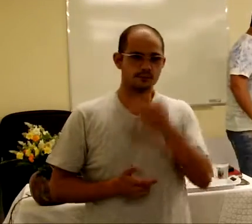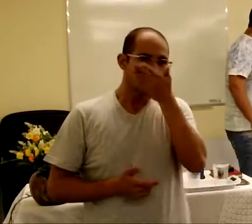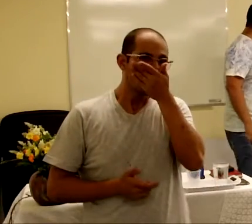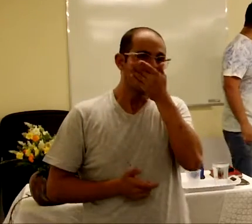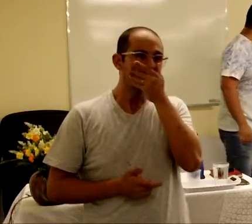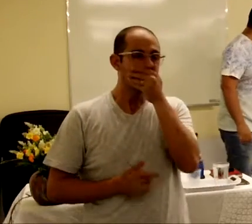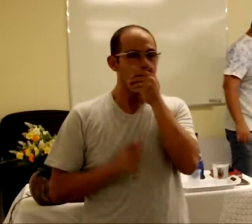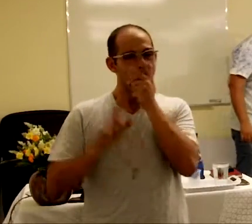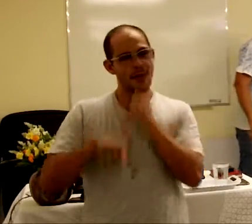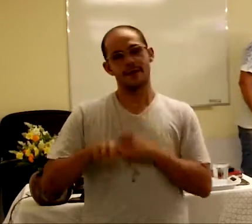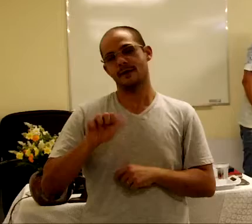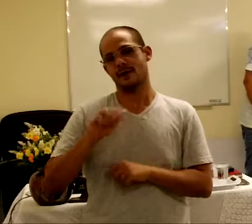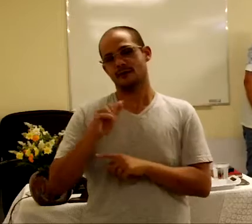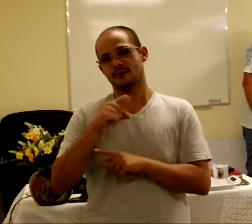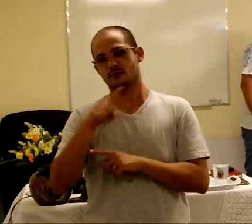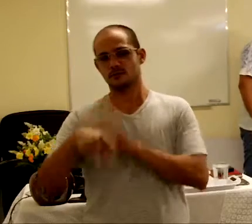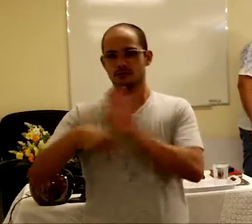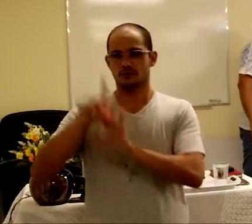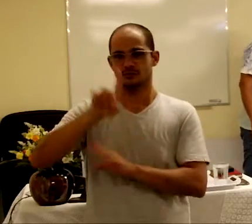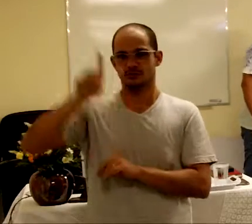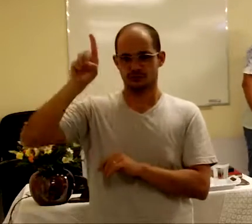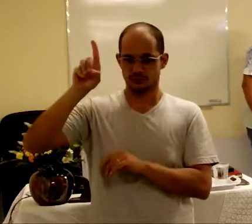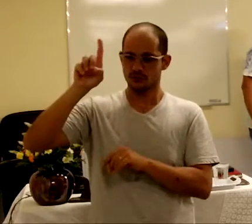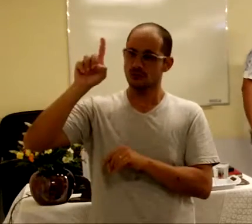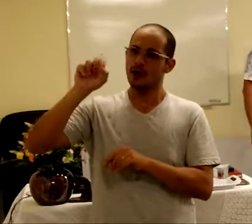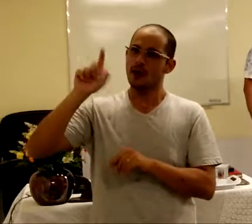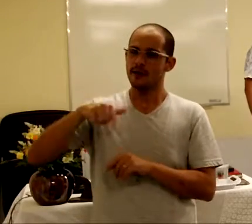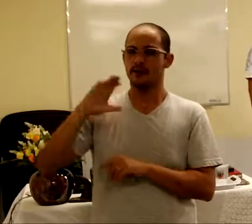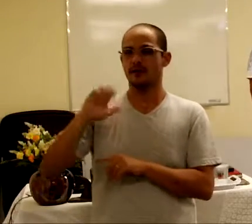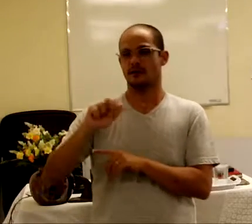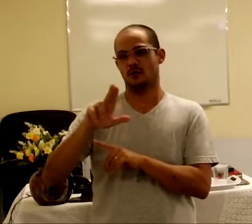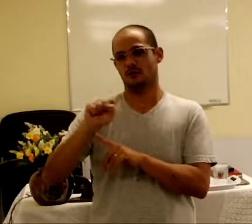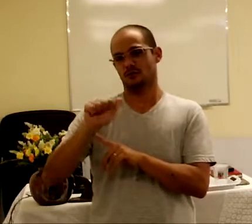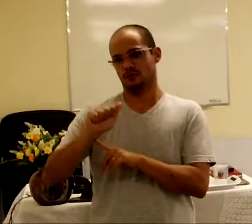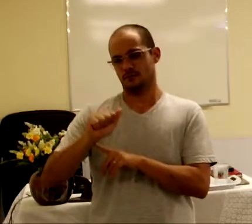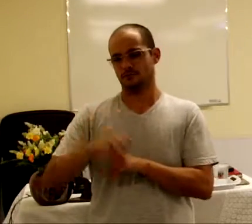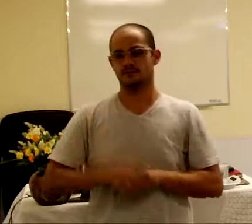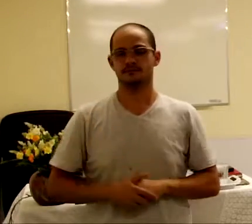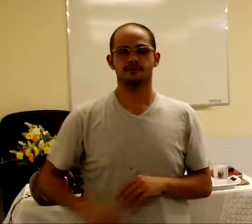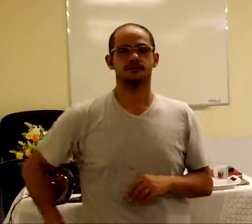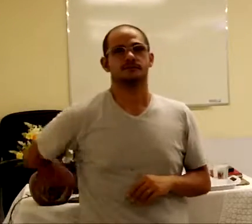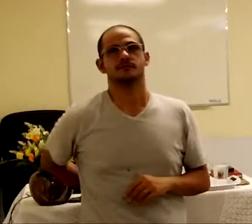milagre, de uma ação divina, de uma causa.